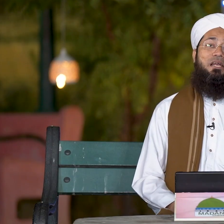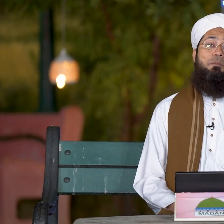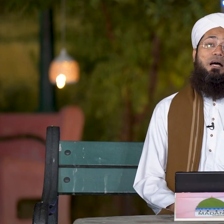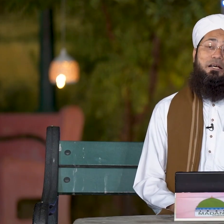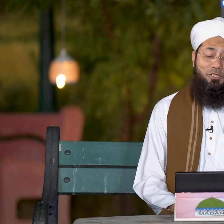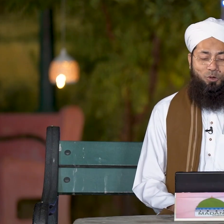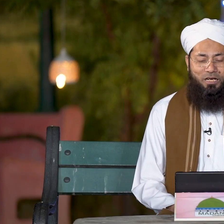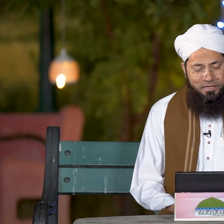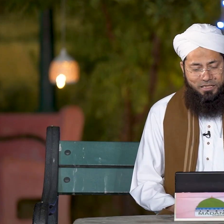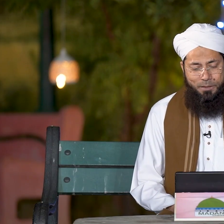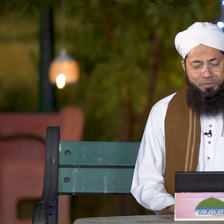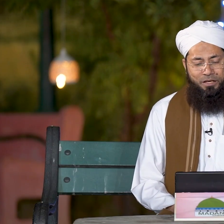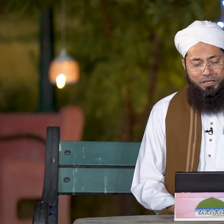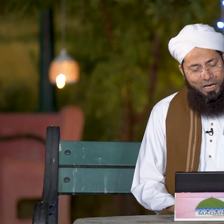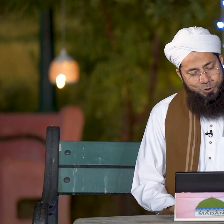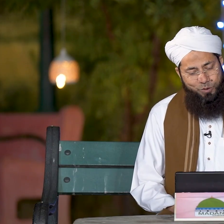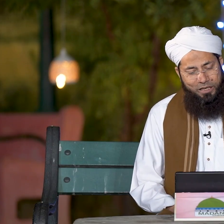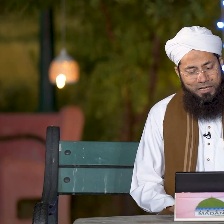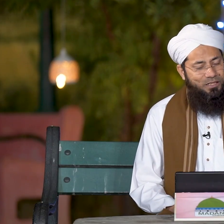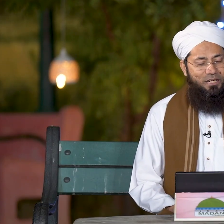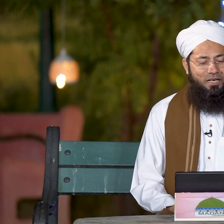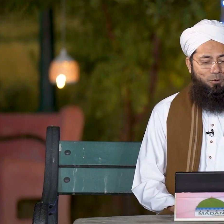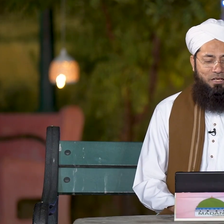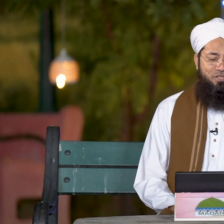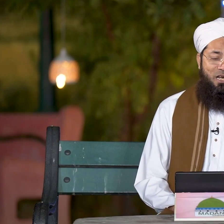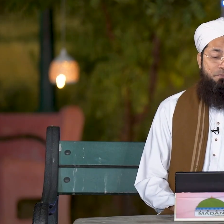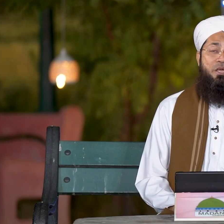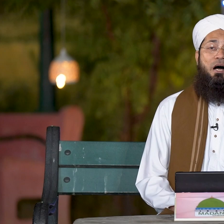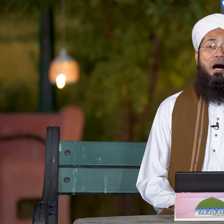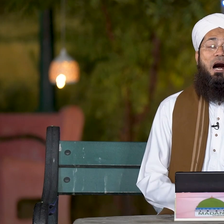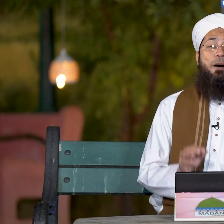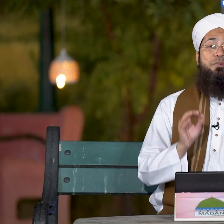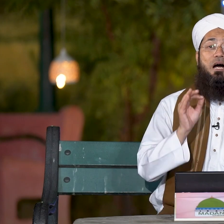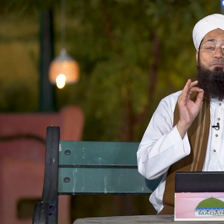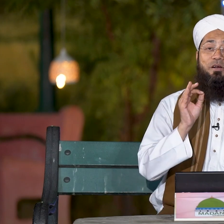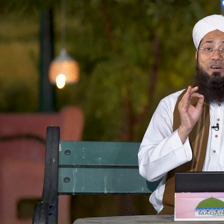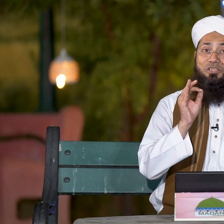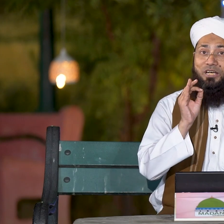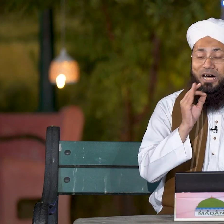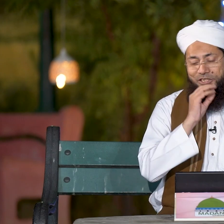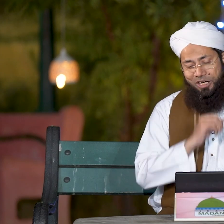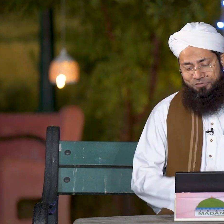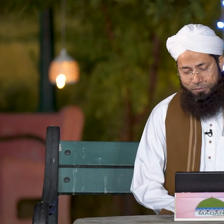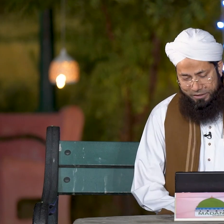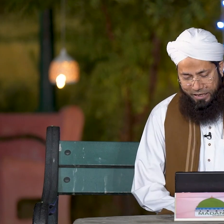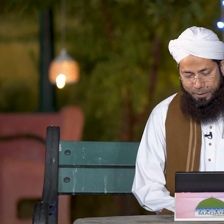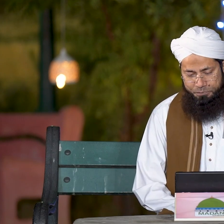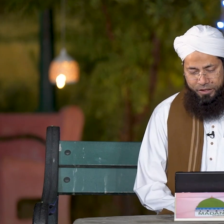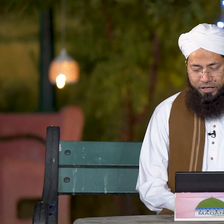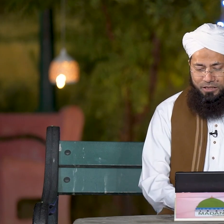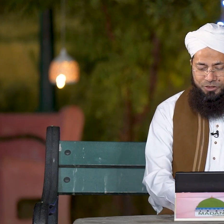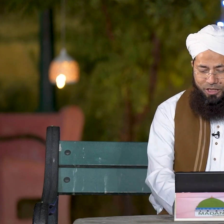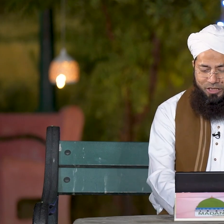کی بارگاہ میں حاضر ہو کر عرض کی کہ یا رسول اللہ صلی اللہ علیہ وسلم، آپ کا پروردگار ارشاد فرماتا